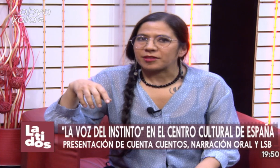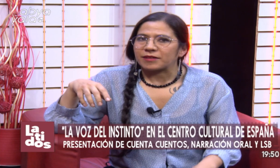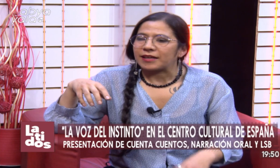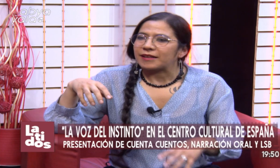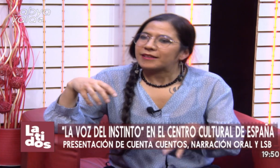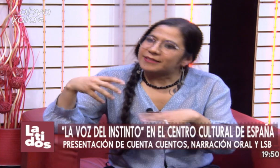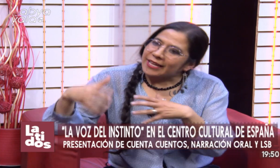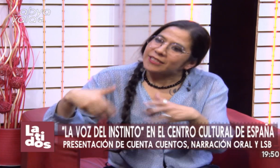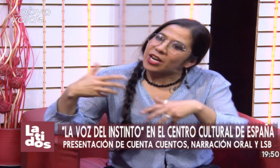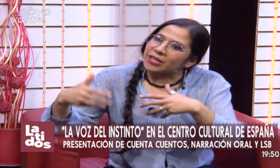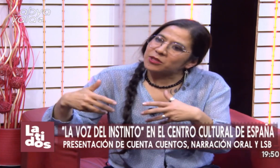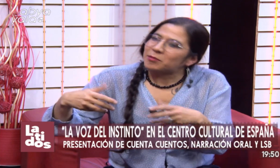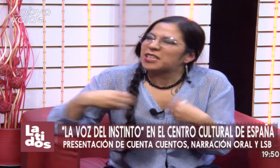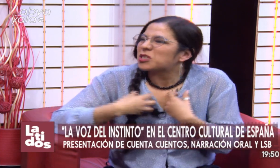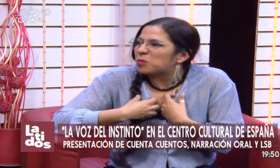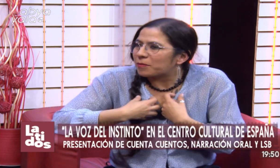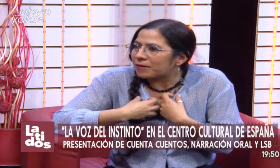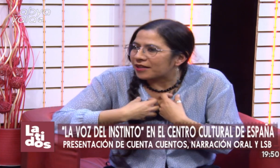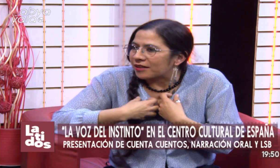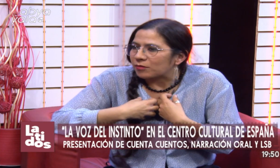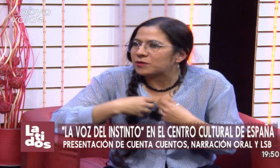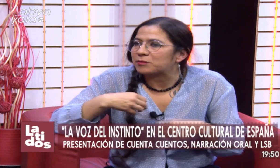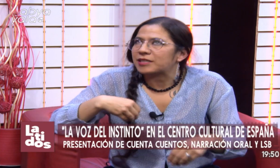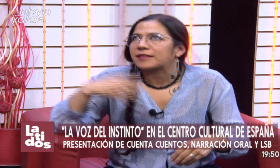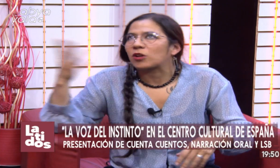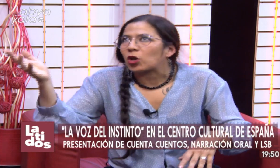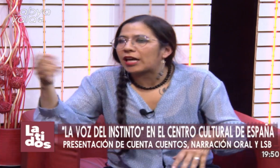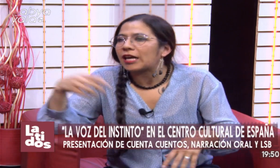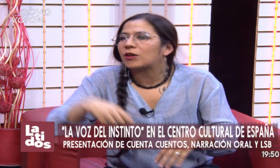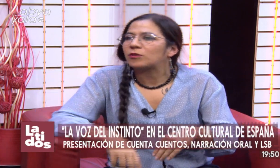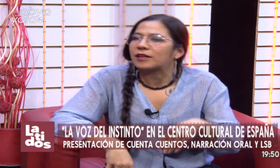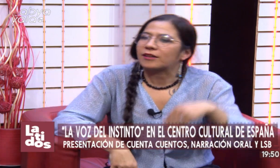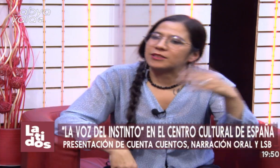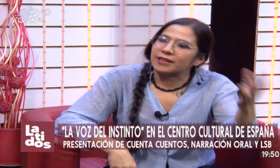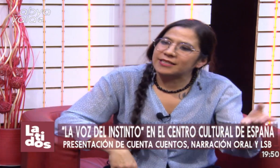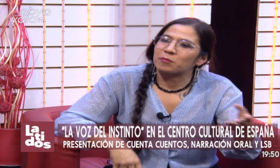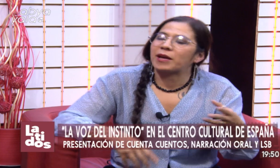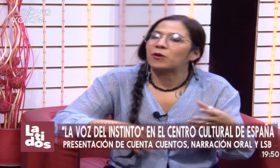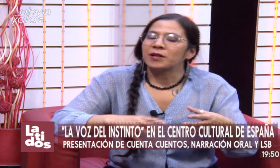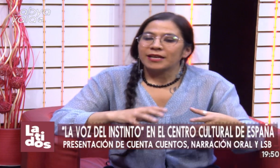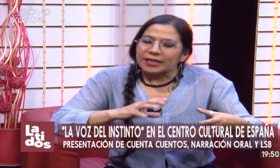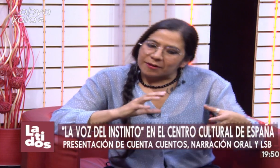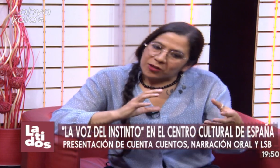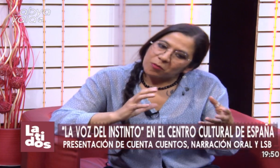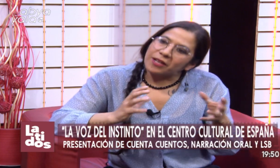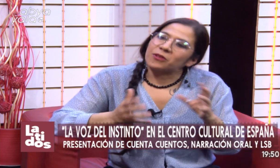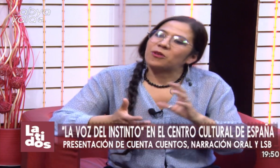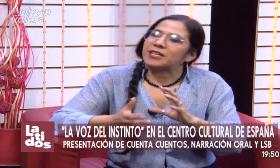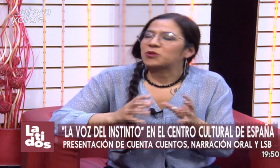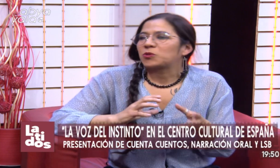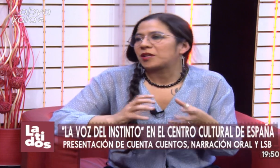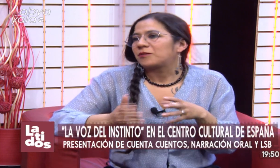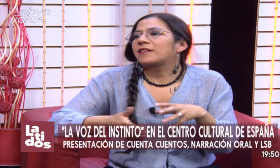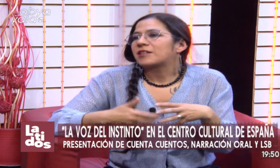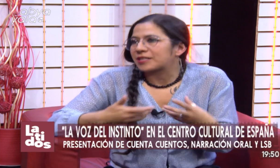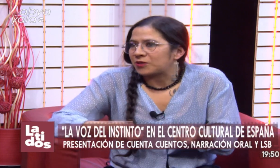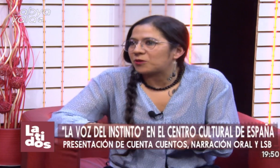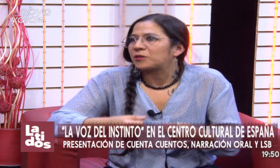Y los chicos sacan relatos a partir de su propia vida, digamos, una experiencia en el colegio, una cosa en la casa, pero que va tomando la estructura de una narración, que tiene que